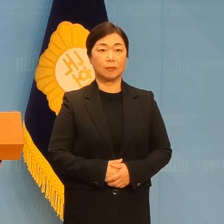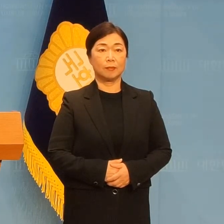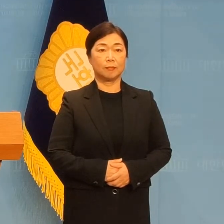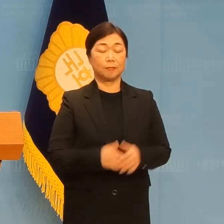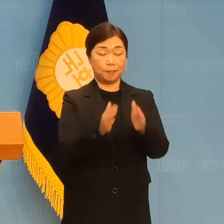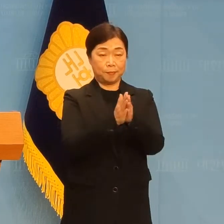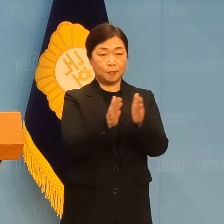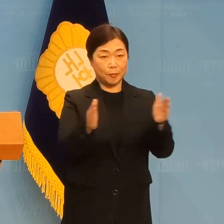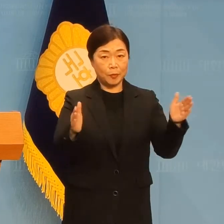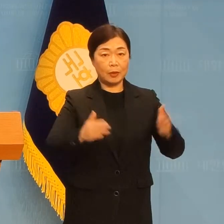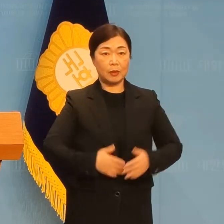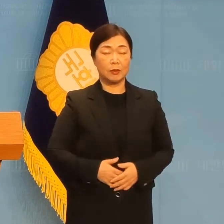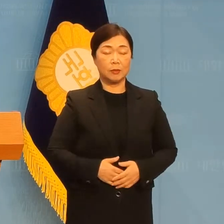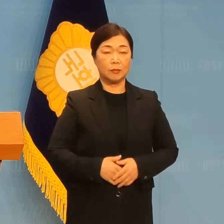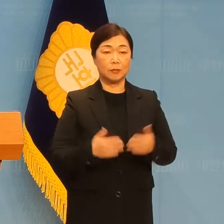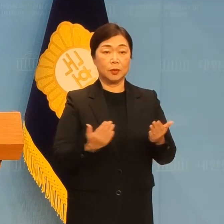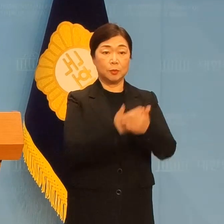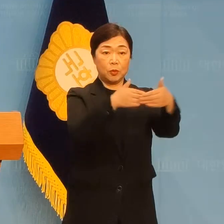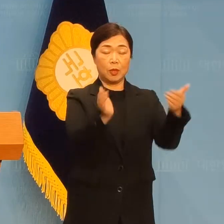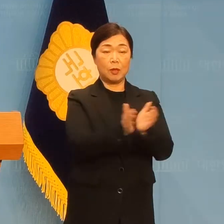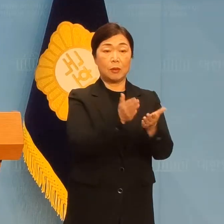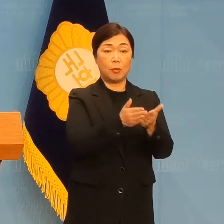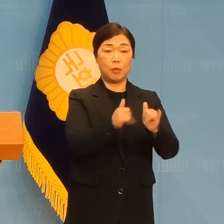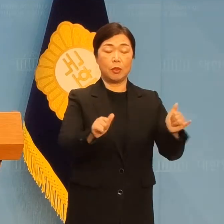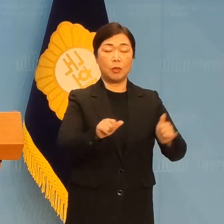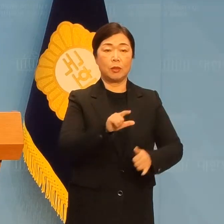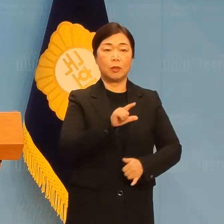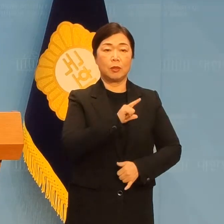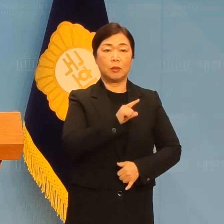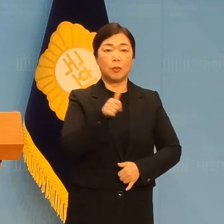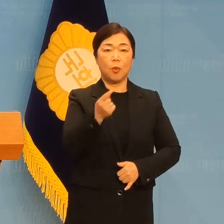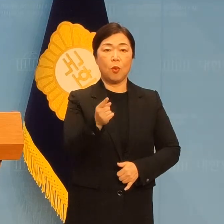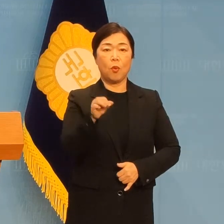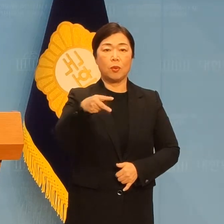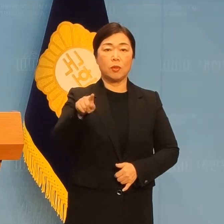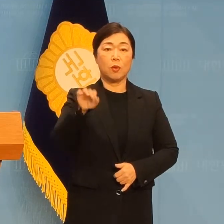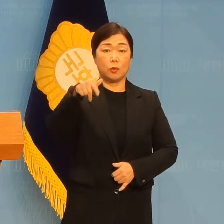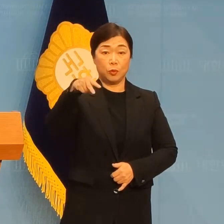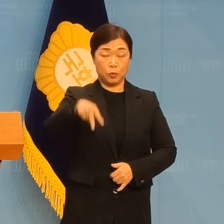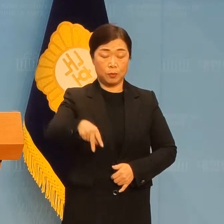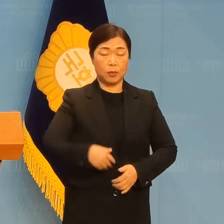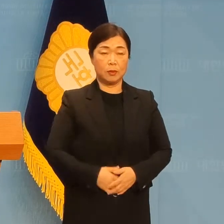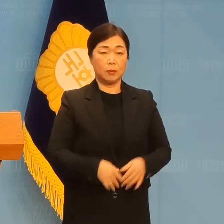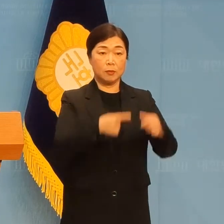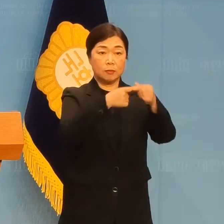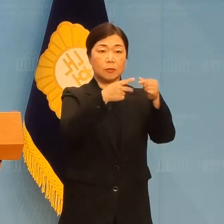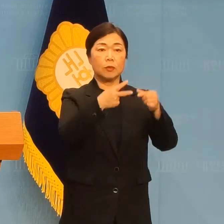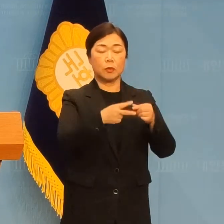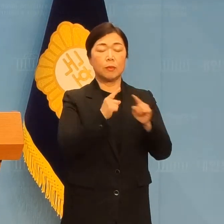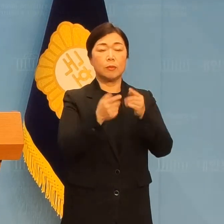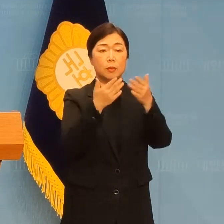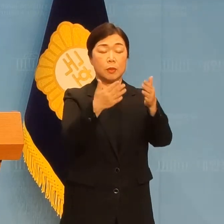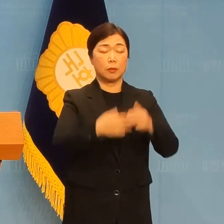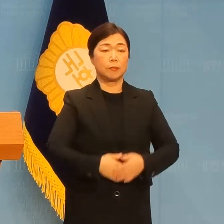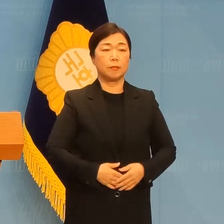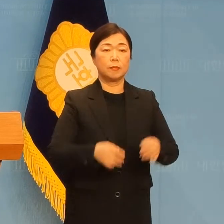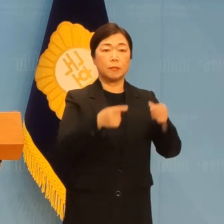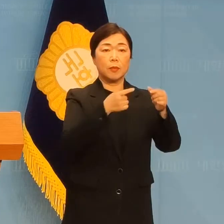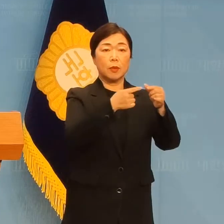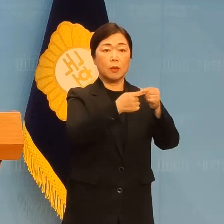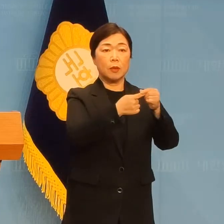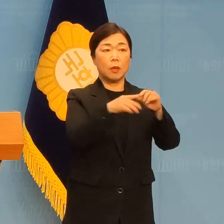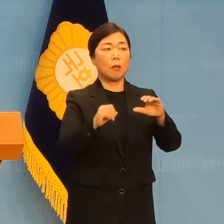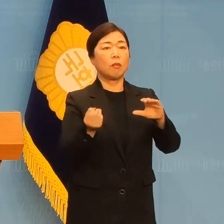네, 시작하겠습니다. 진보당 대변인 홍성규입니다. 두 가지 말씀드리겠습니다. 첫 번째입니다. 뇌물로 꽂았다는